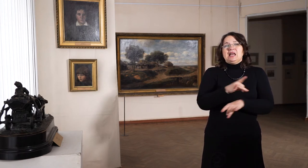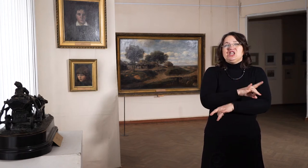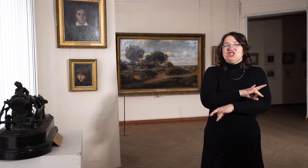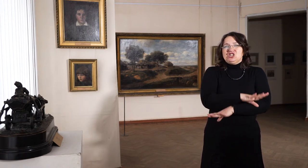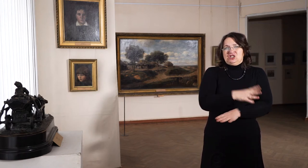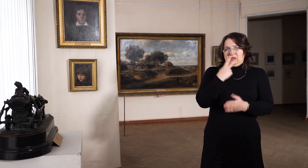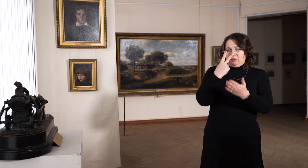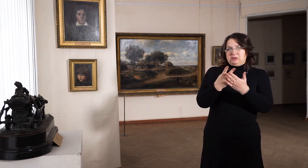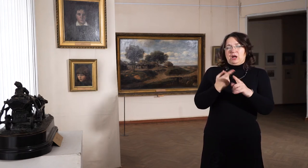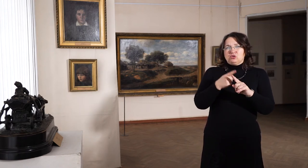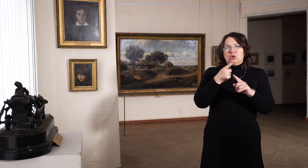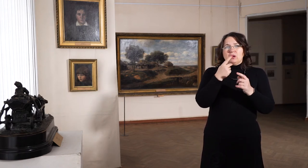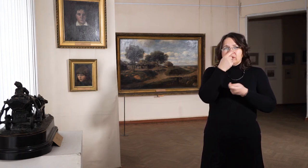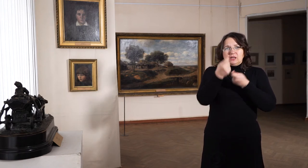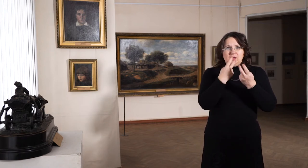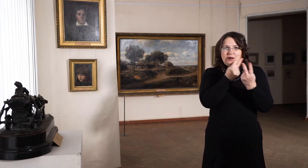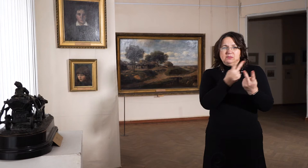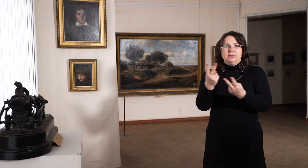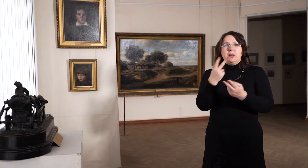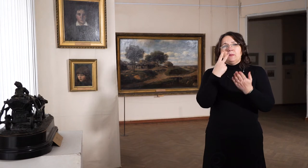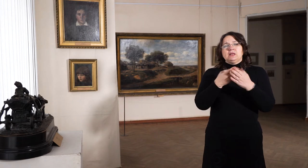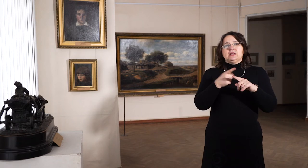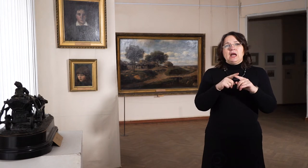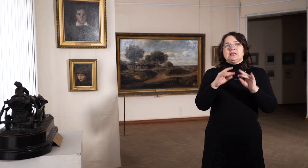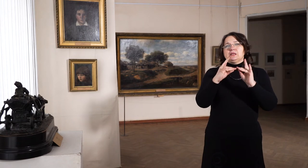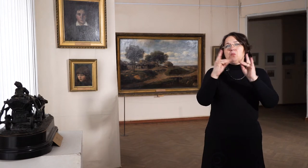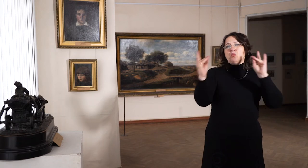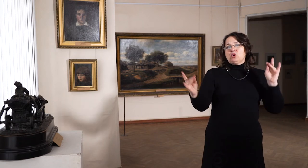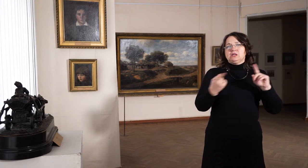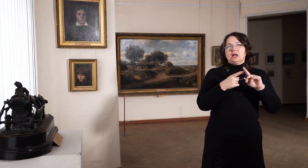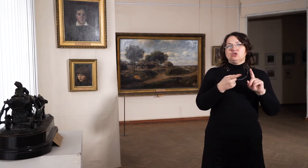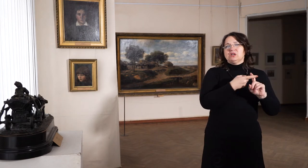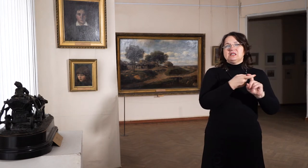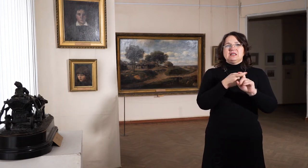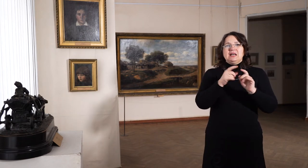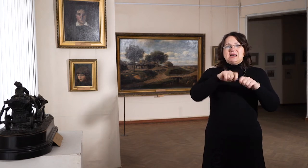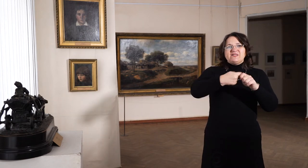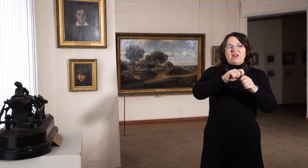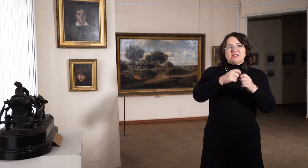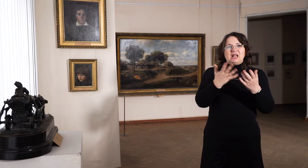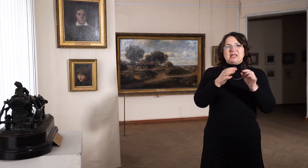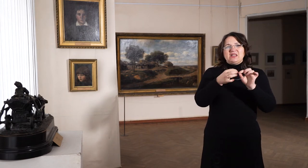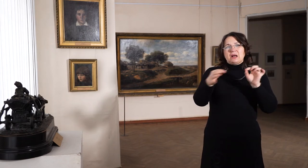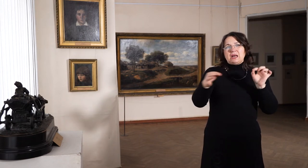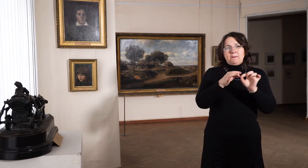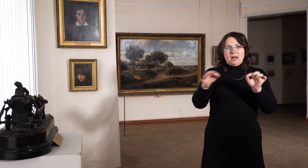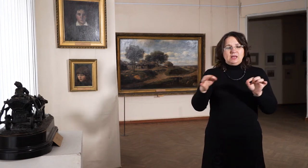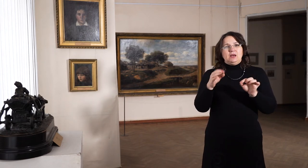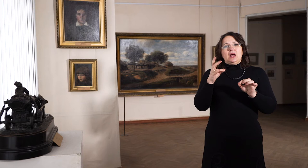которая прослеживается в деталях, взгляните на этот мостик, который связан креплениями, какими-то бечевками, на